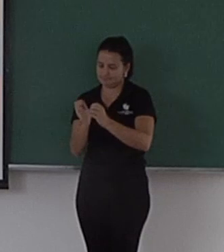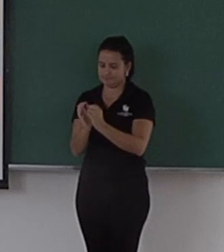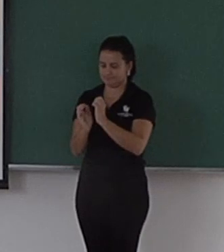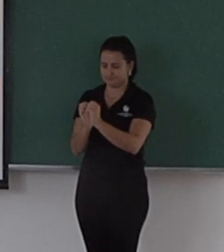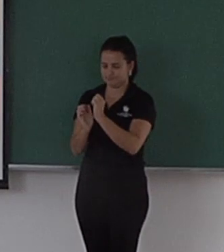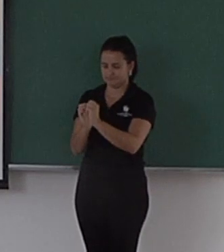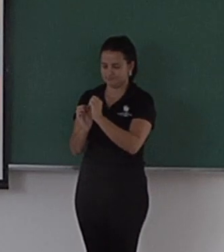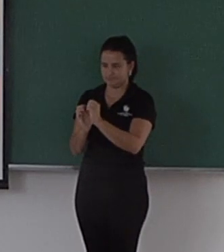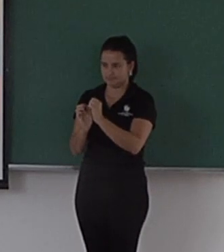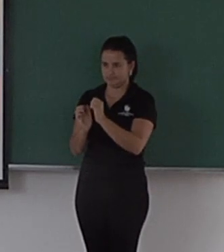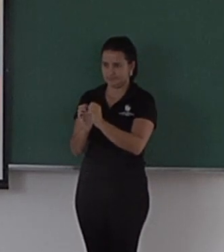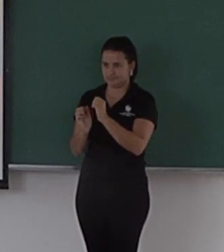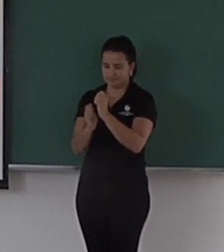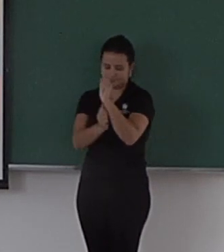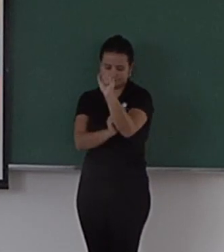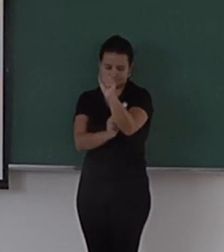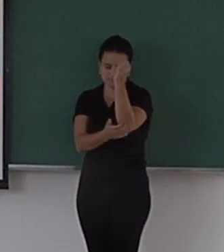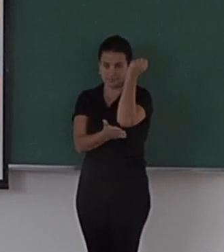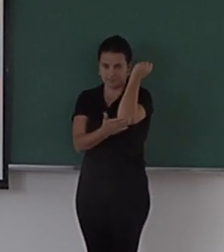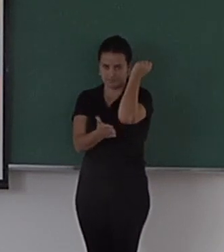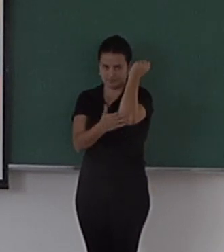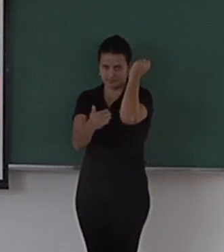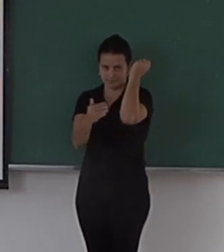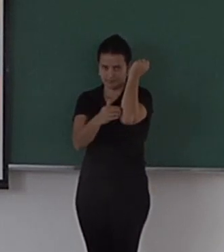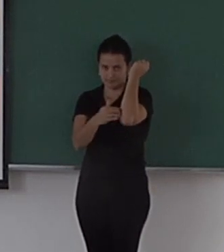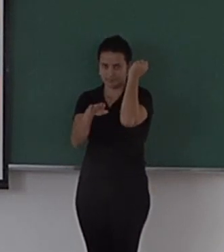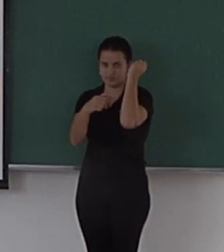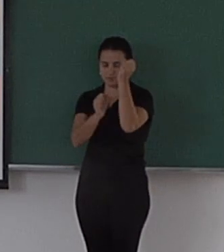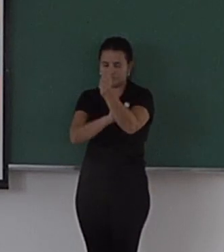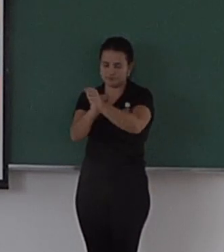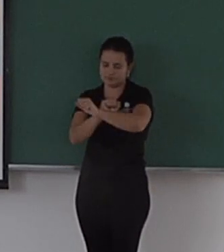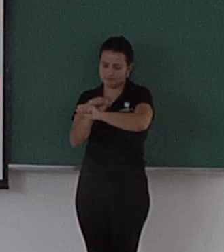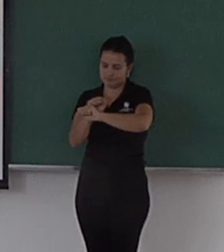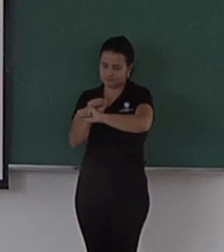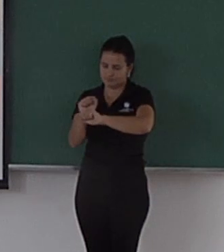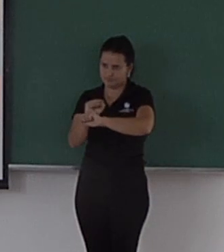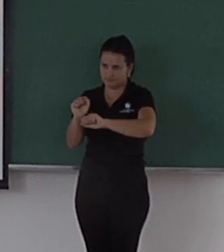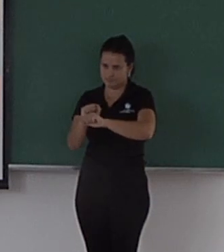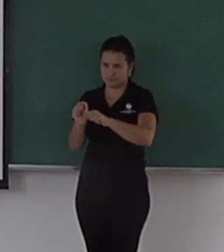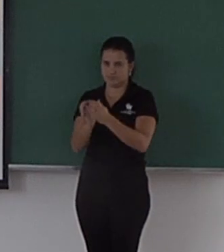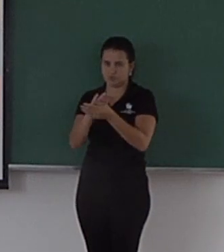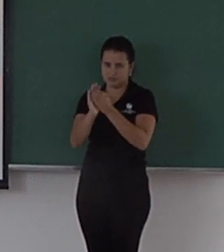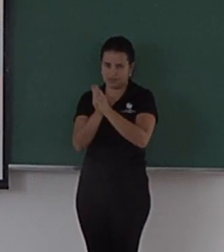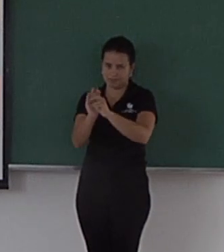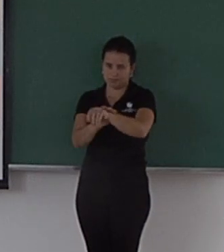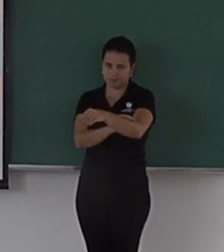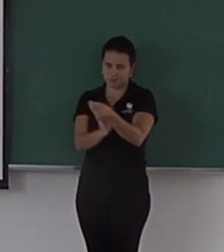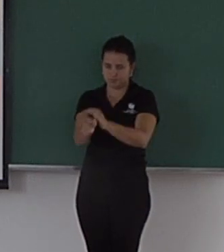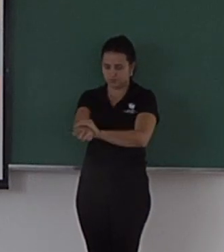das unhas até o cotovelo e depois com essa escovinha a gente espalha o sabão e tal. A gente